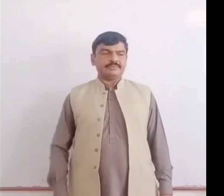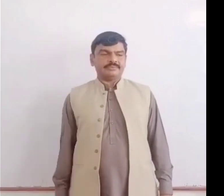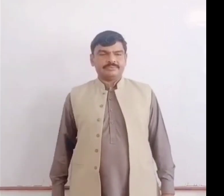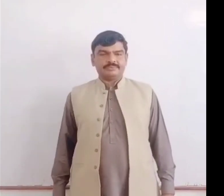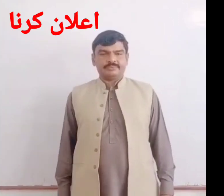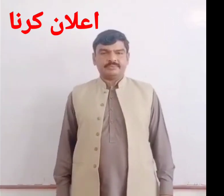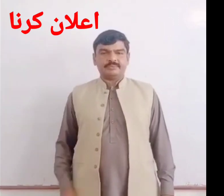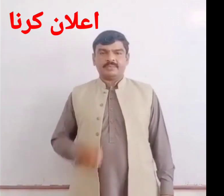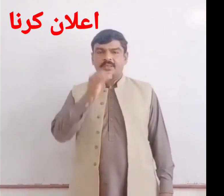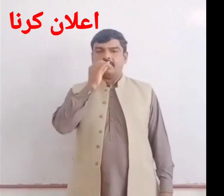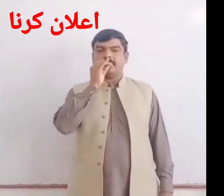ऐलान करना,